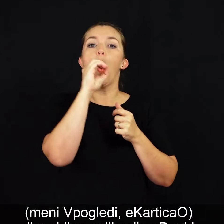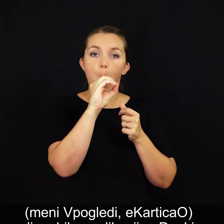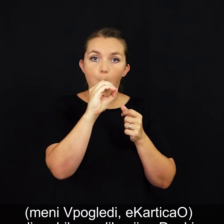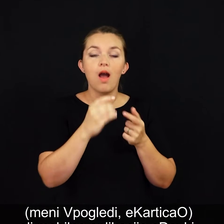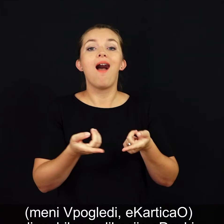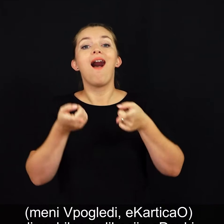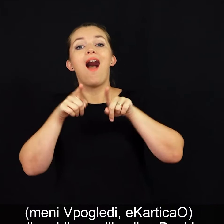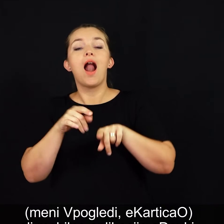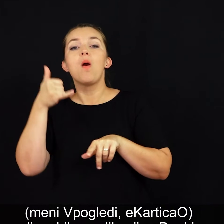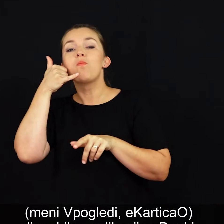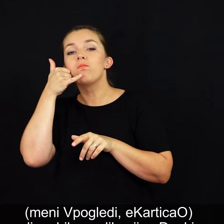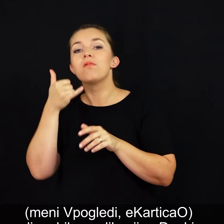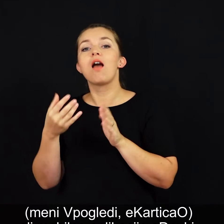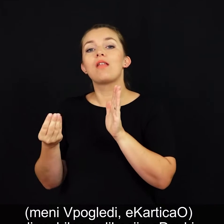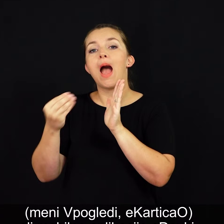mobilne aplikacije e-davki.